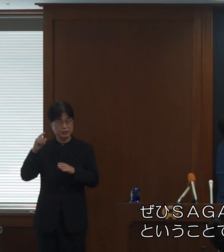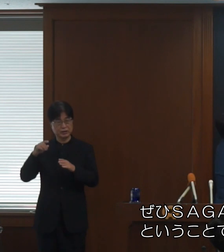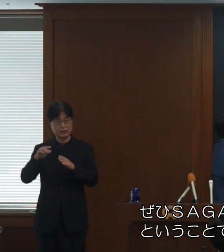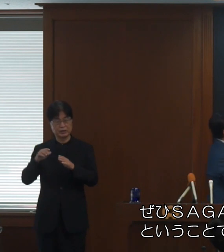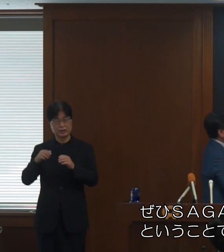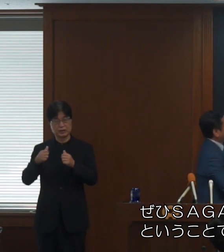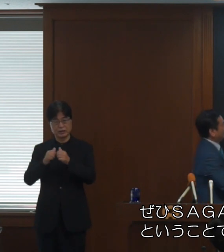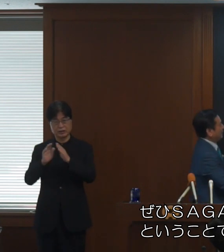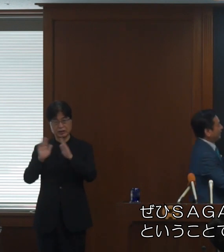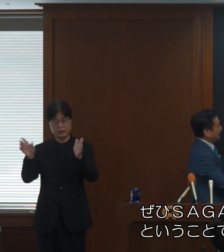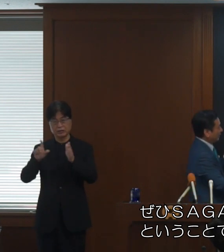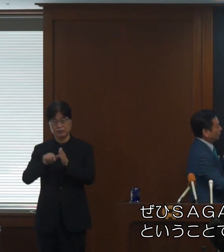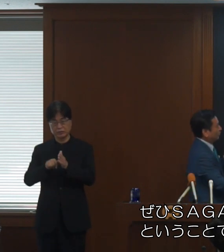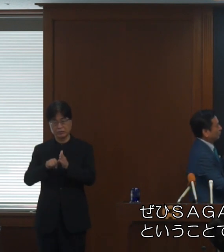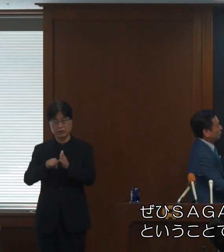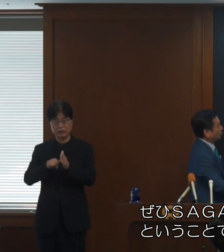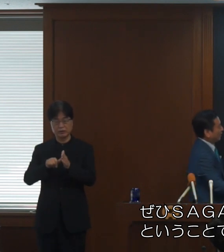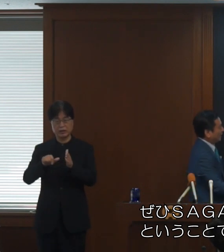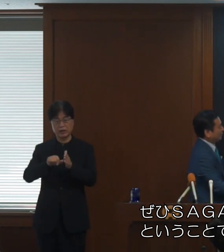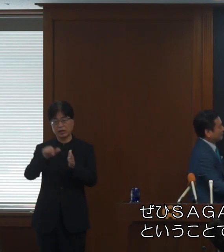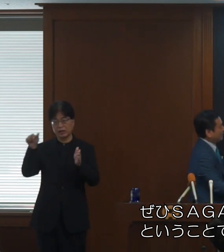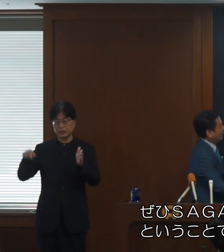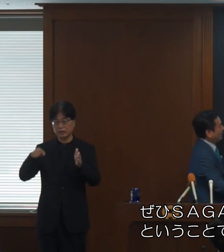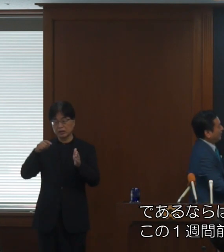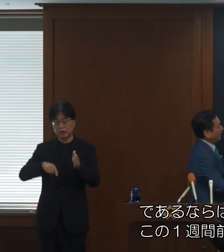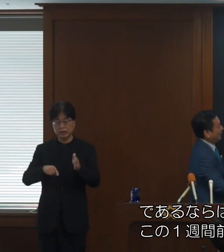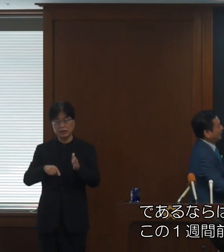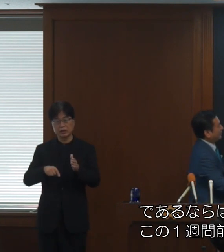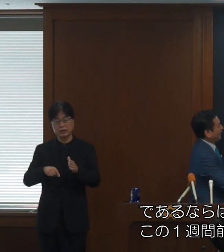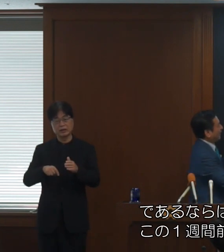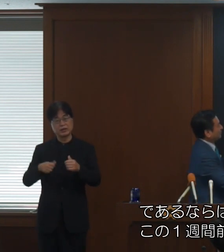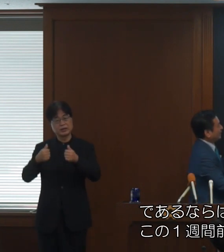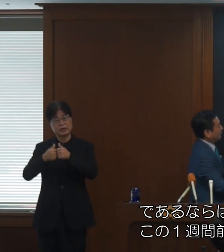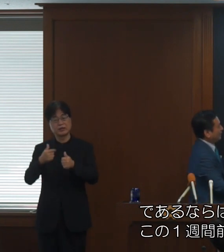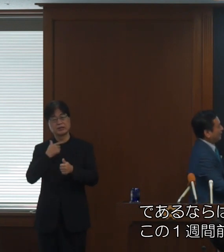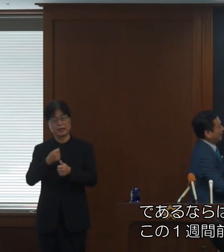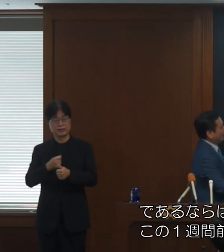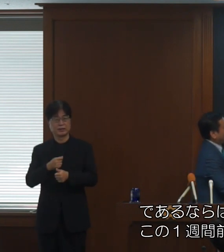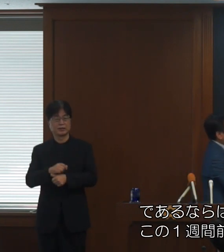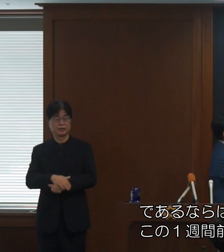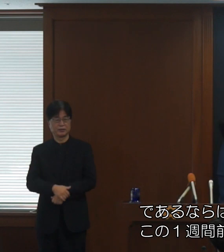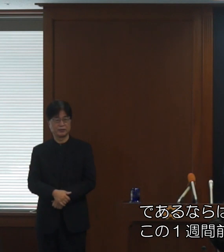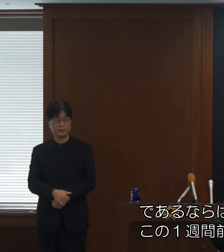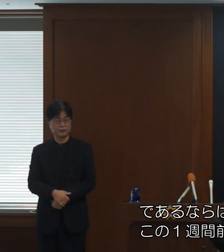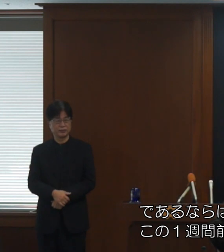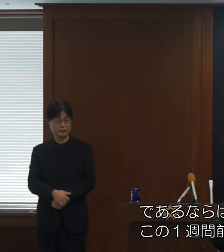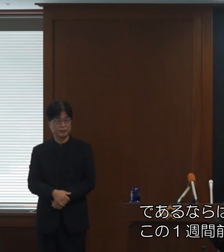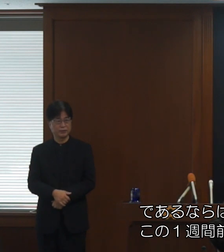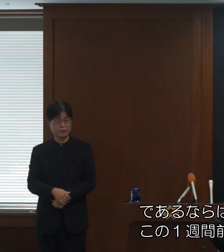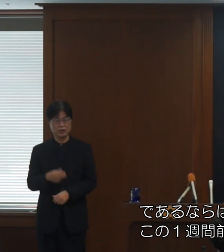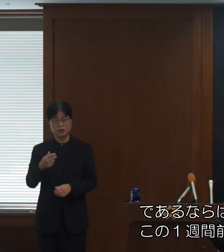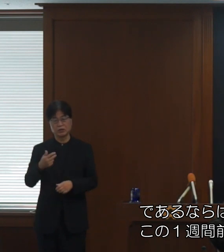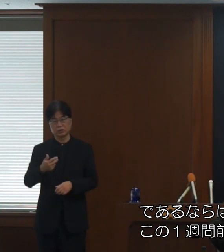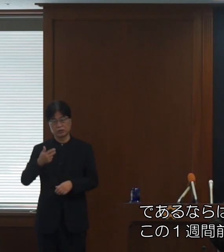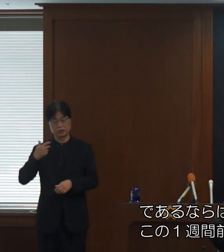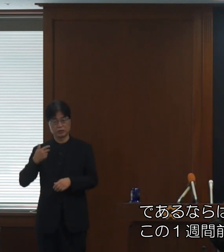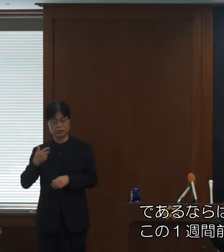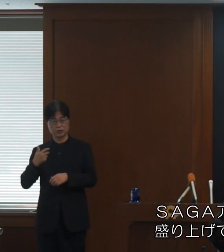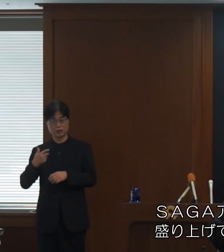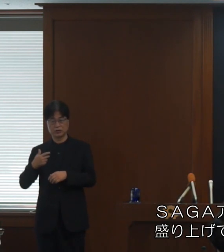たら盛りでやりたいということでありましてであるならばこの1週間前の